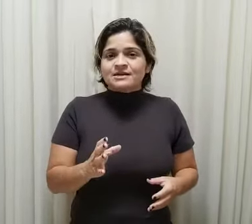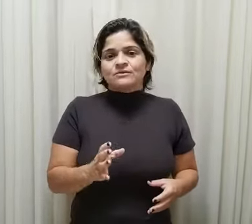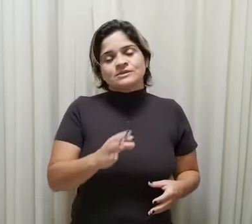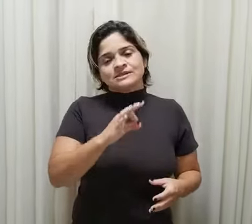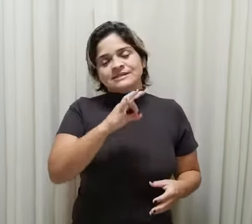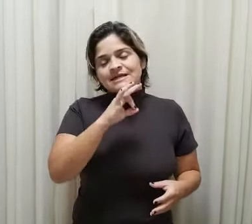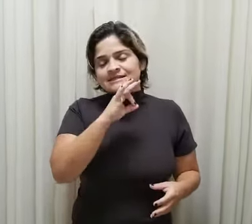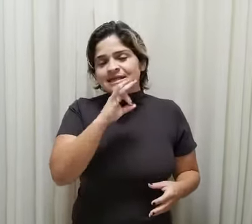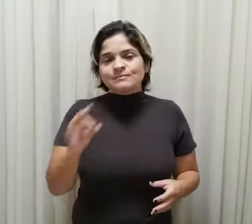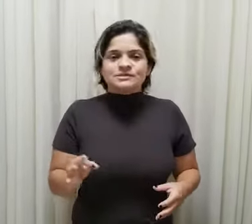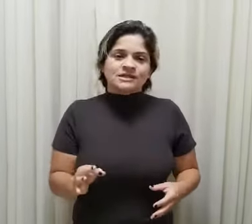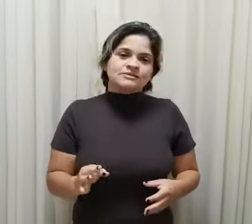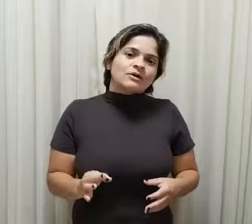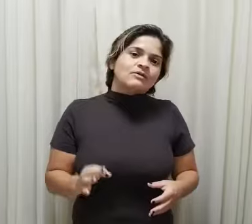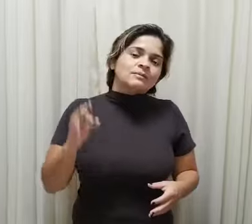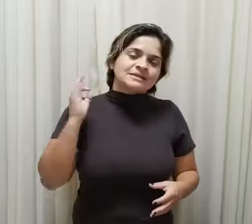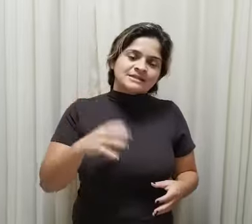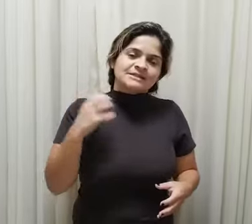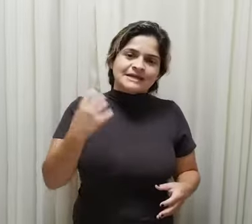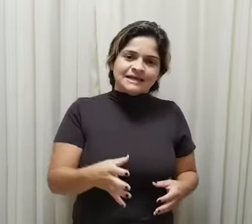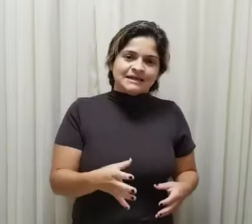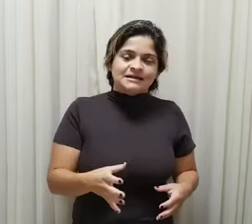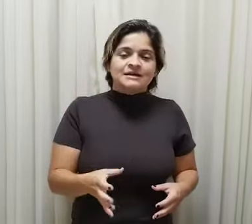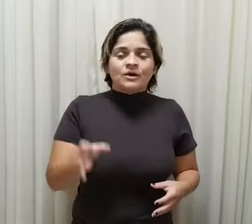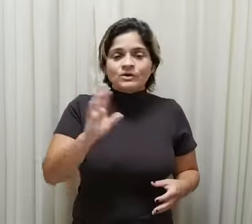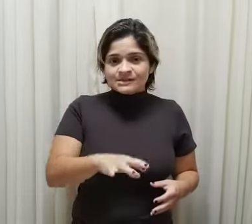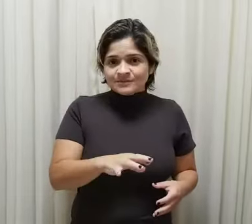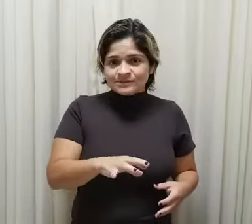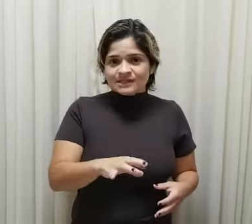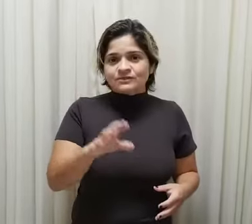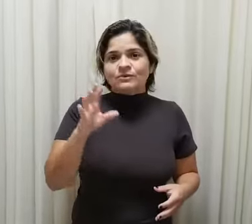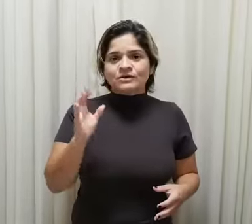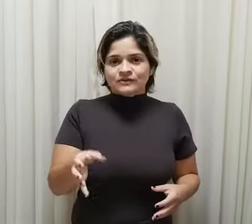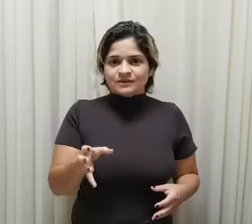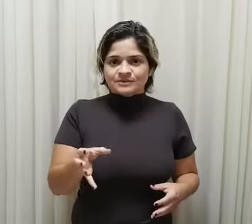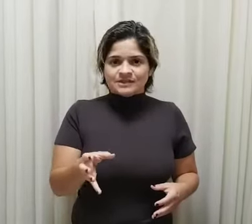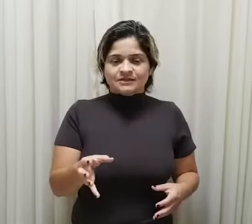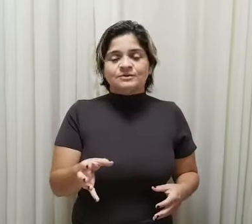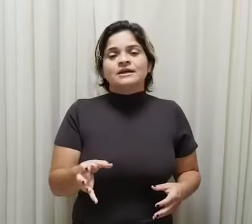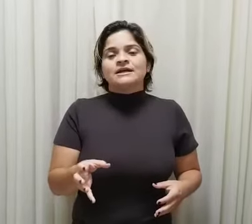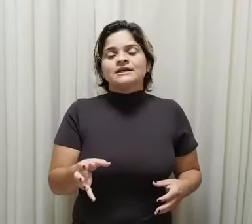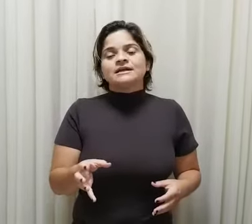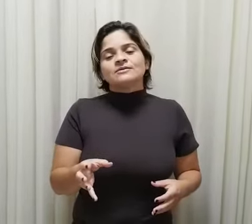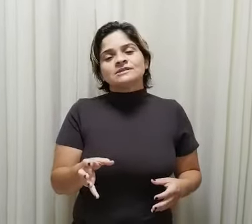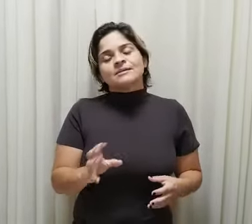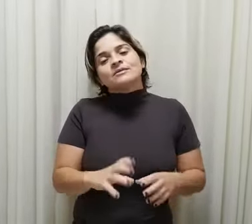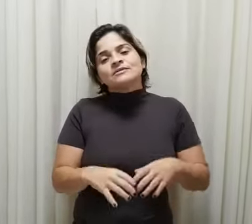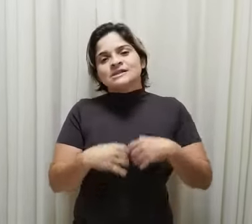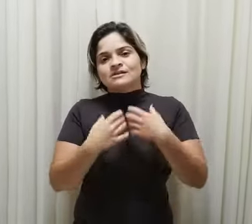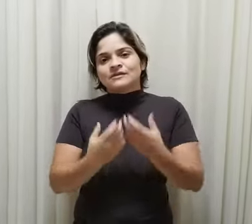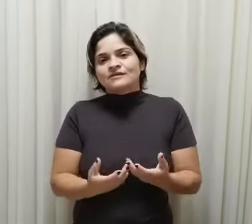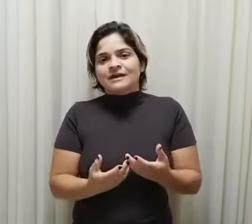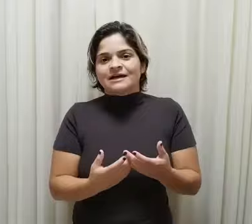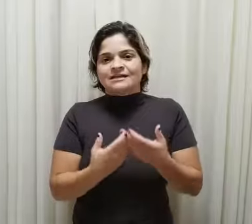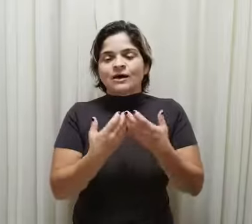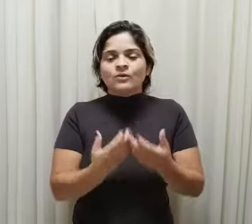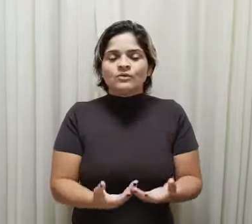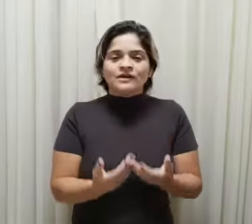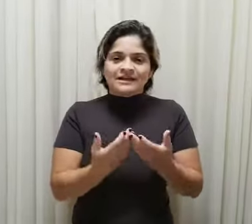Prosecco, 100% da uva precisa ser Glera, ou 100% ou 90%. Então, sempre quando vocês ouvirem falar na uva